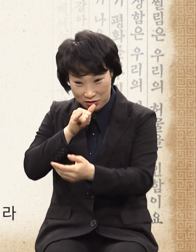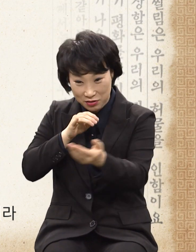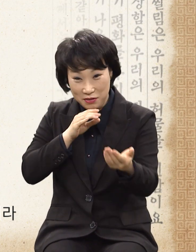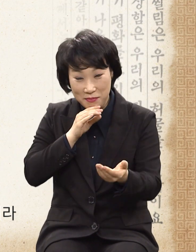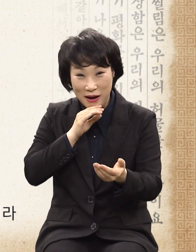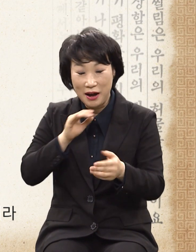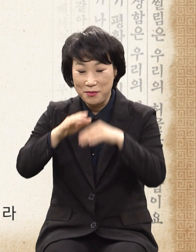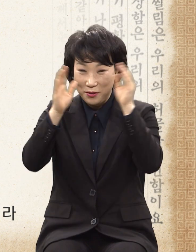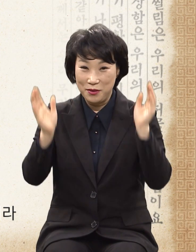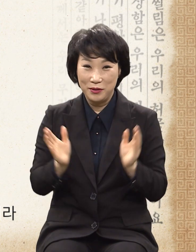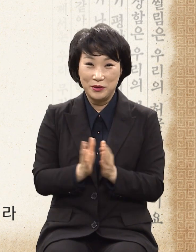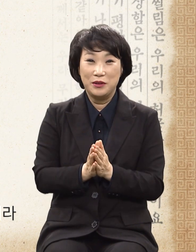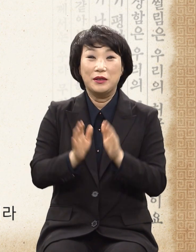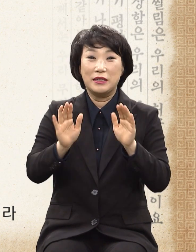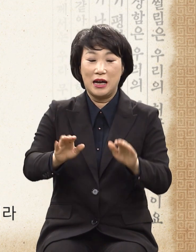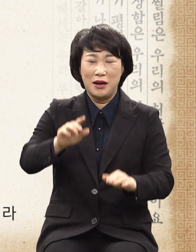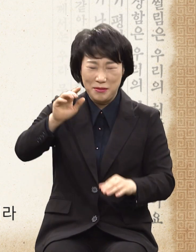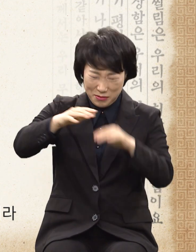하죠.